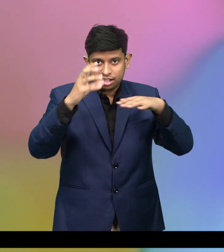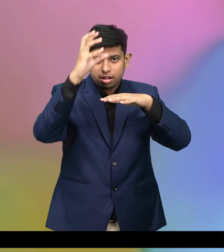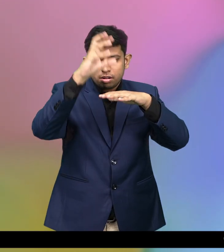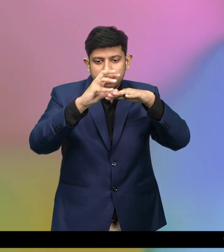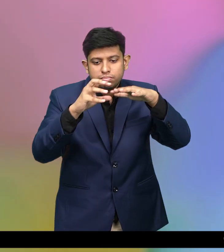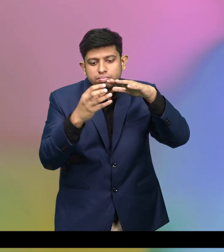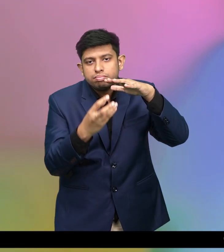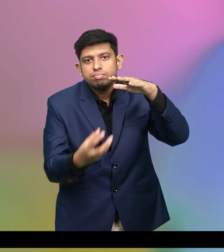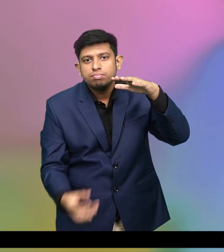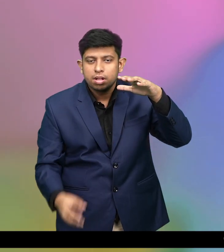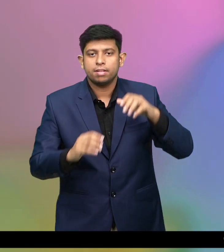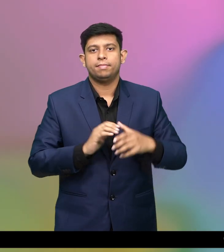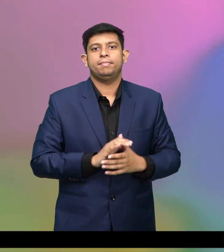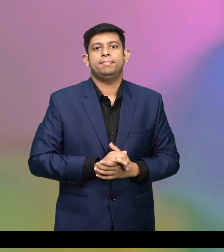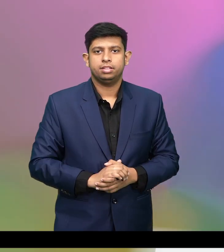ಲ್ಯಾಕ್ಟೋಮೀಟರ್.